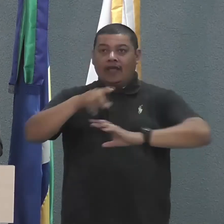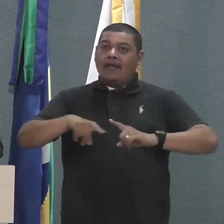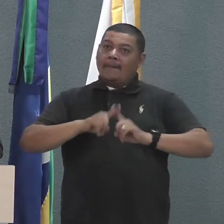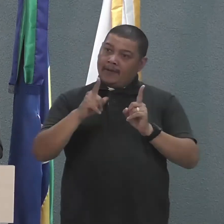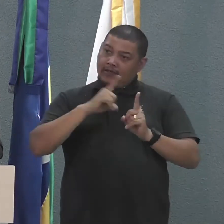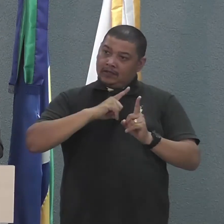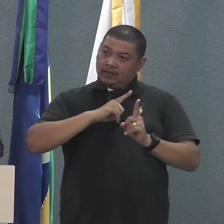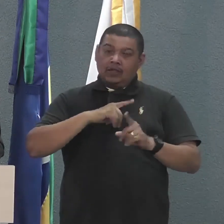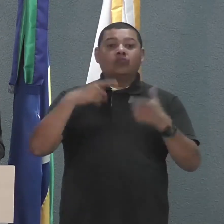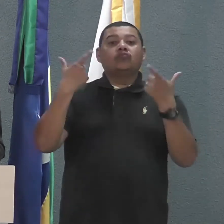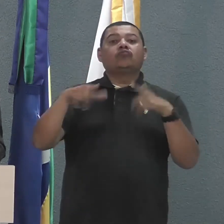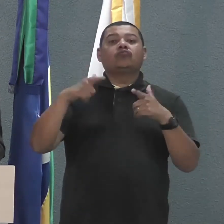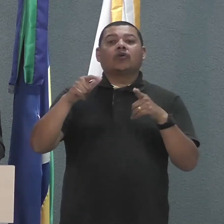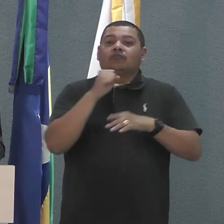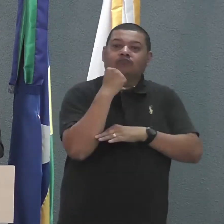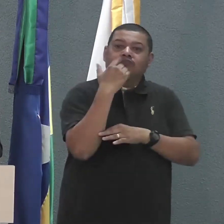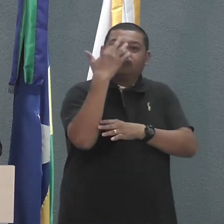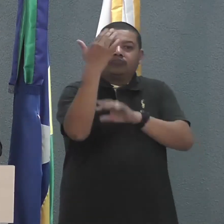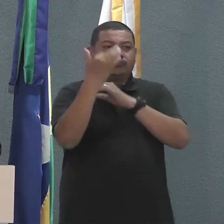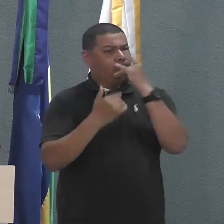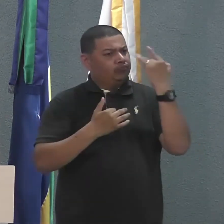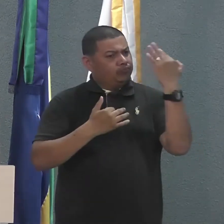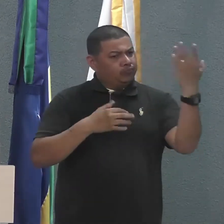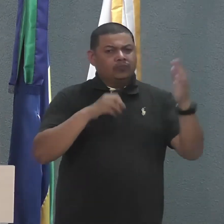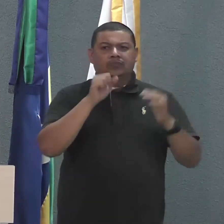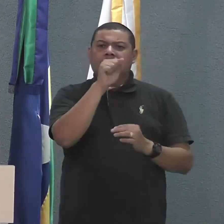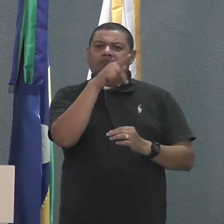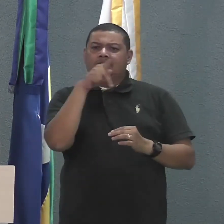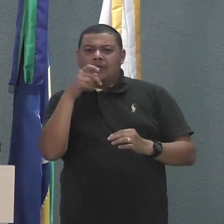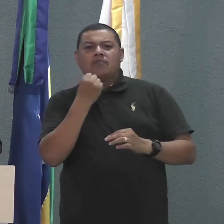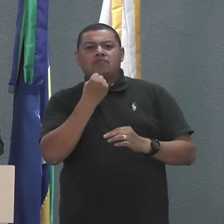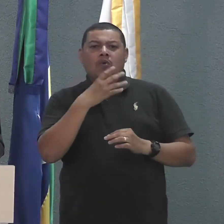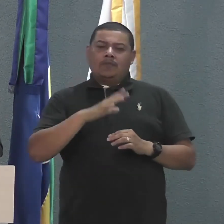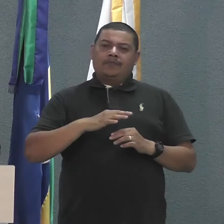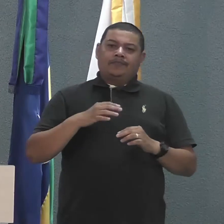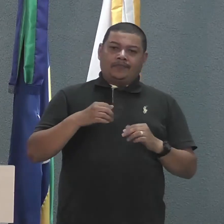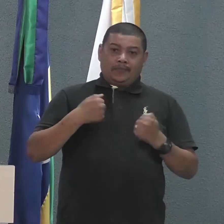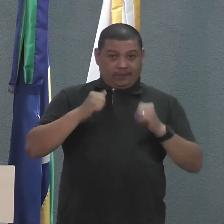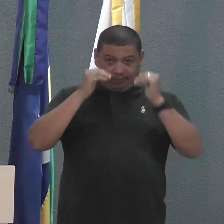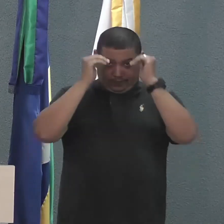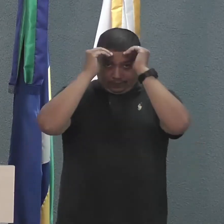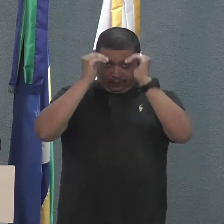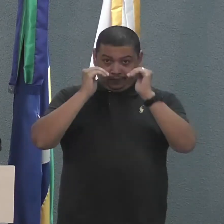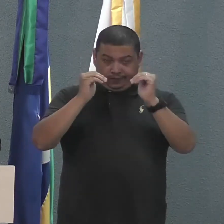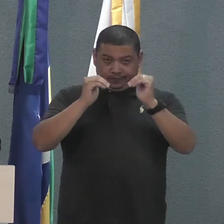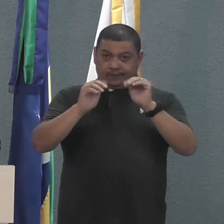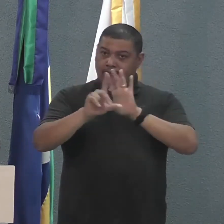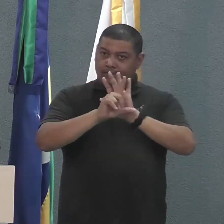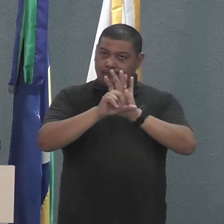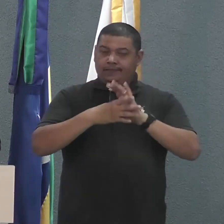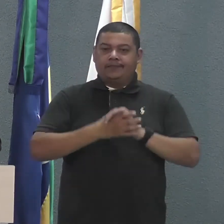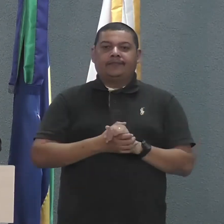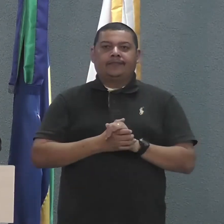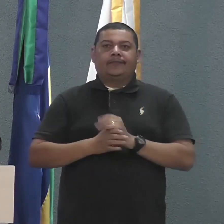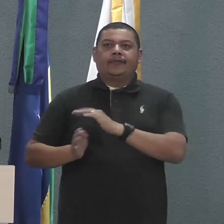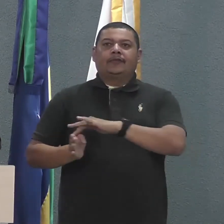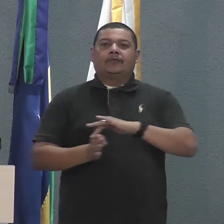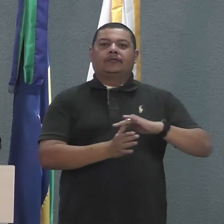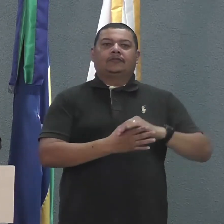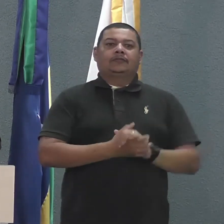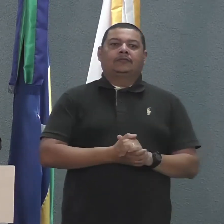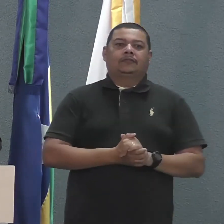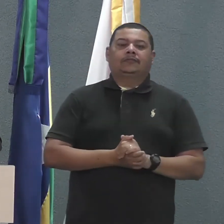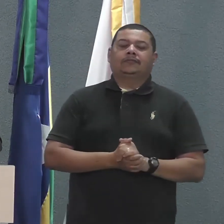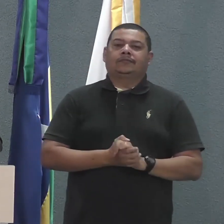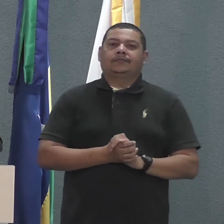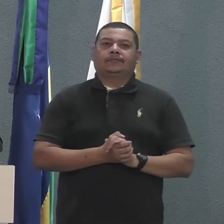seja pelo menos um bosque, porque ali é uma área de APP, então precisamos também respeitar a legislação.